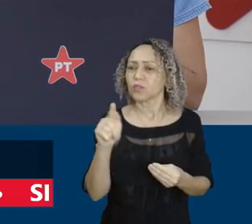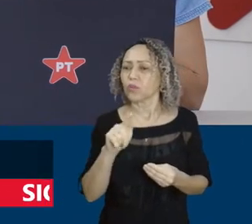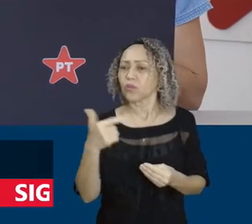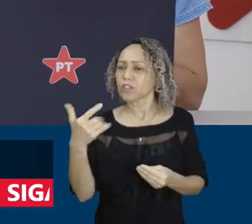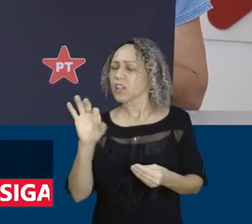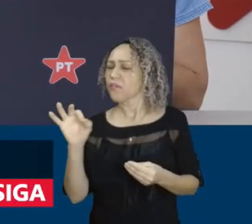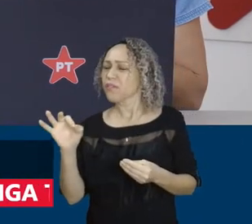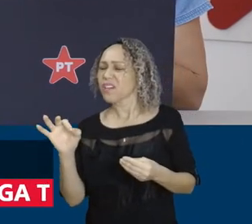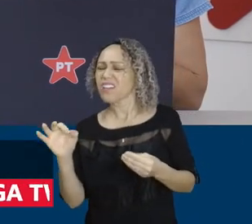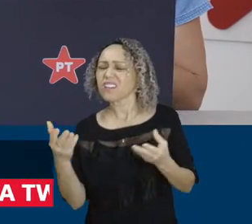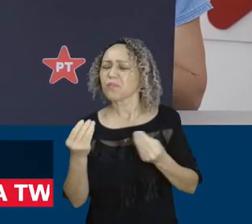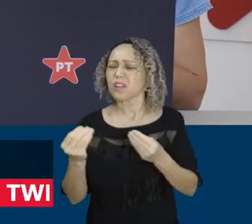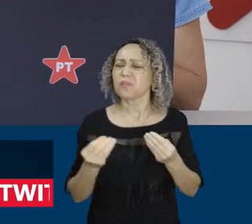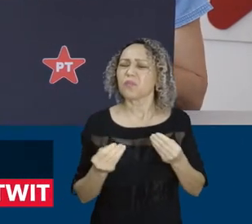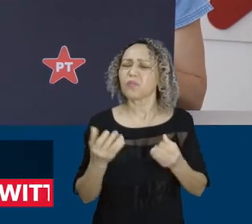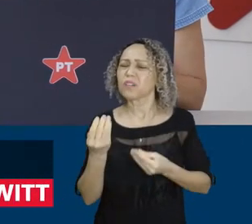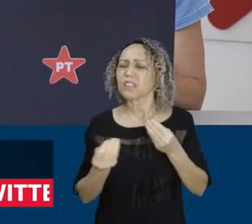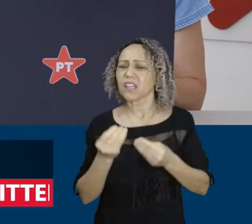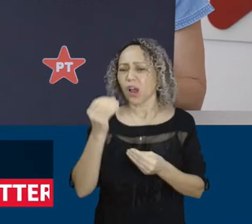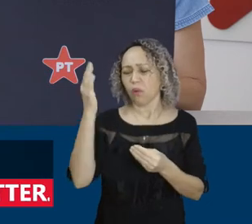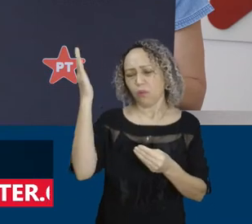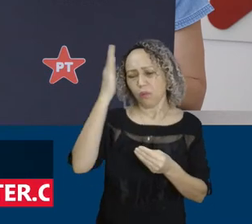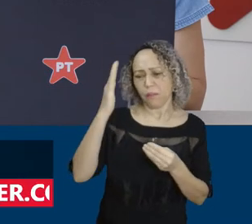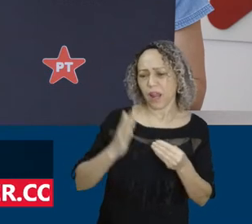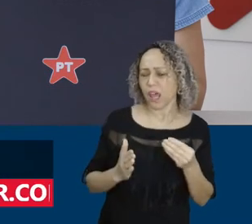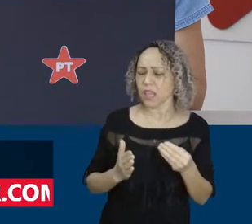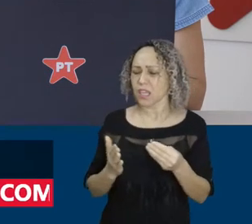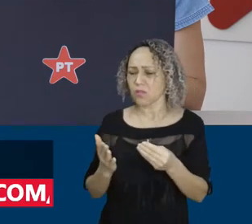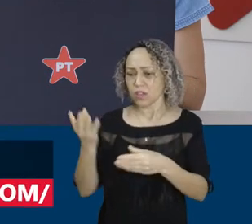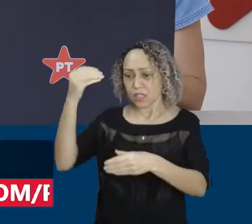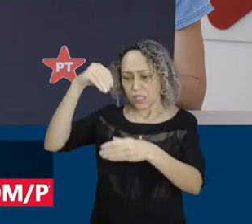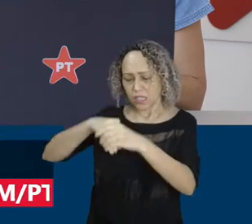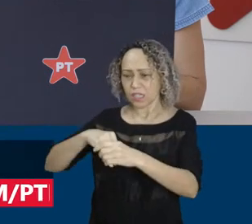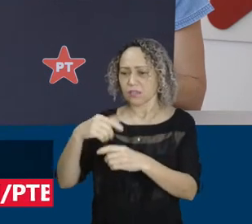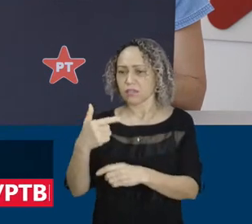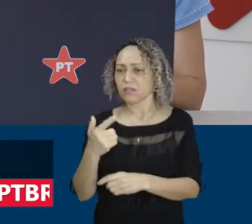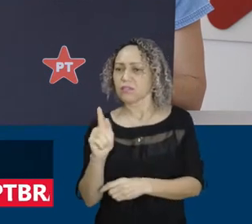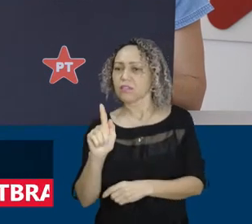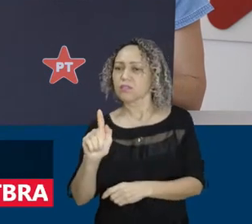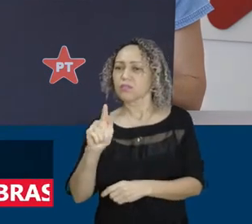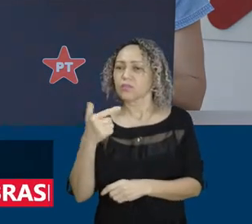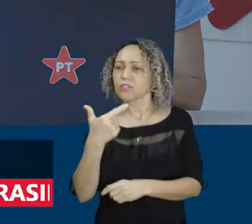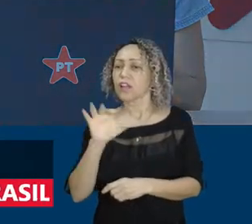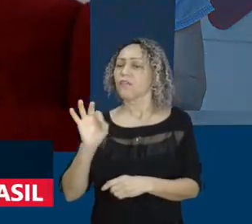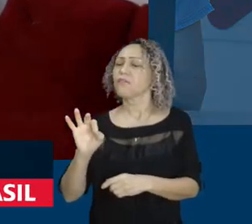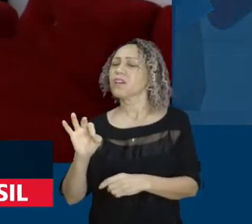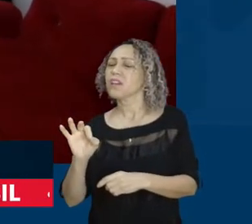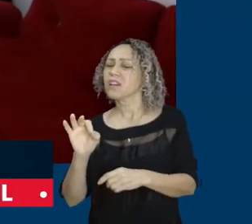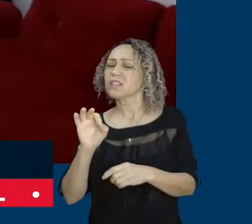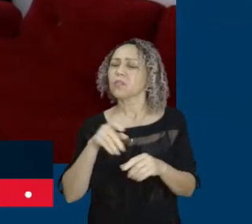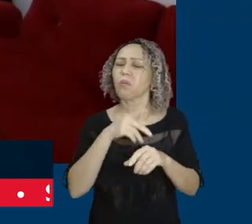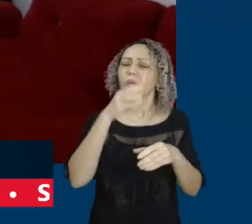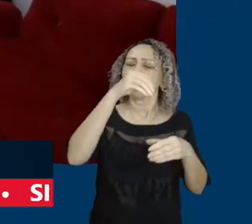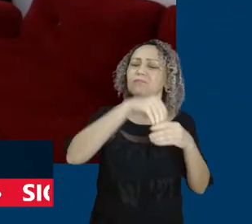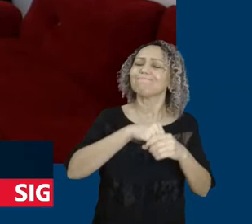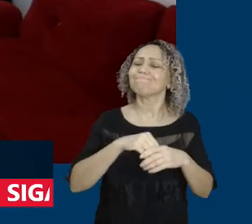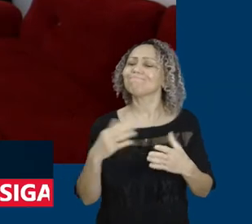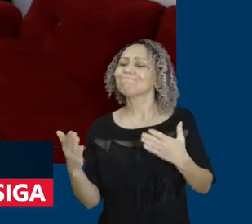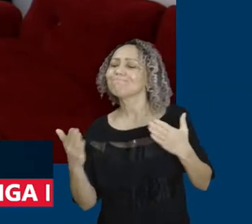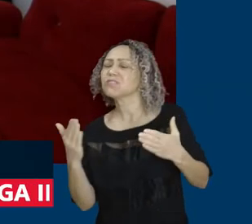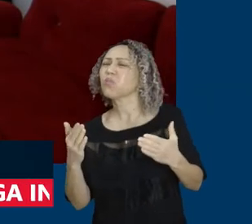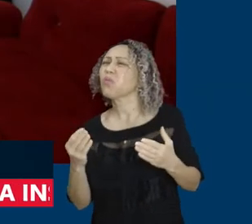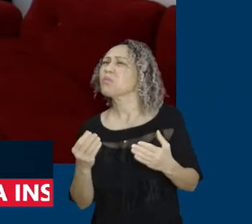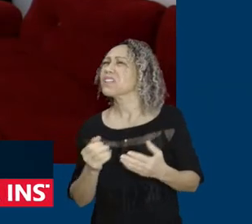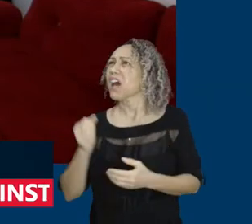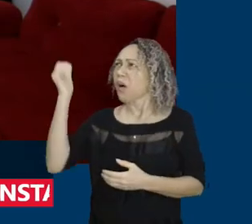Amanda, quando a gente sai ali do âmbito do G20, dos países que integram o G20 e considera mais economias globais, o Brasil de